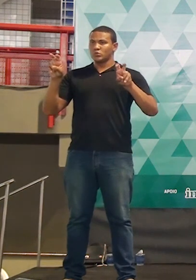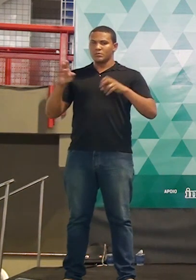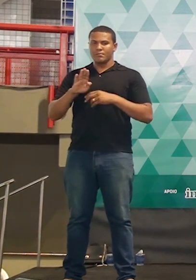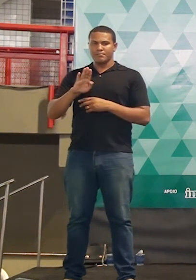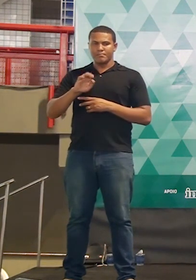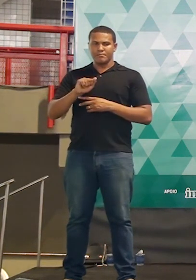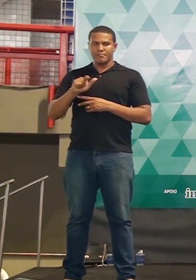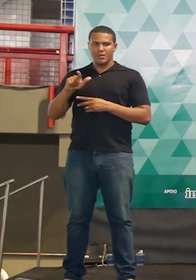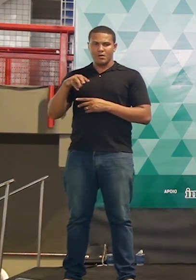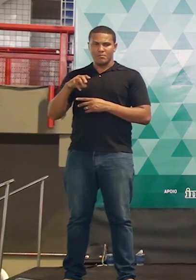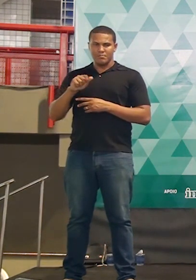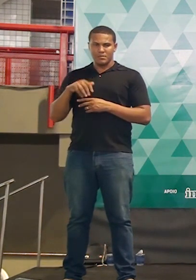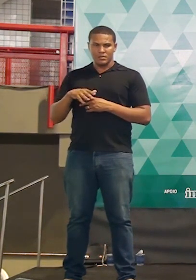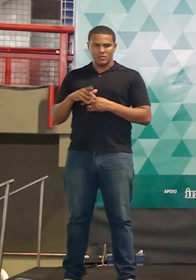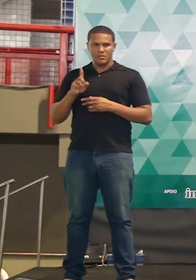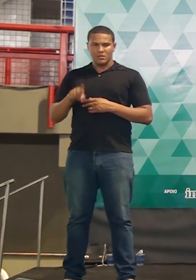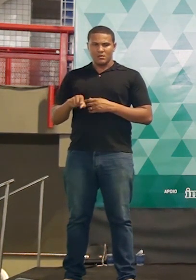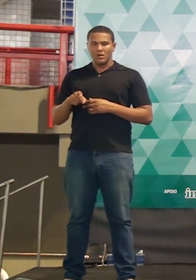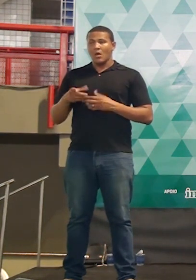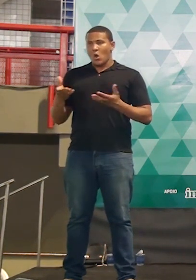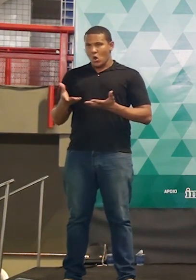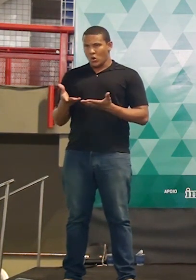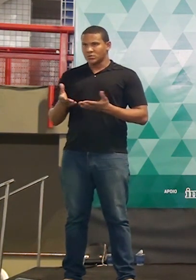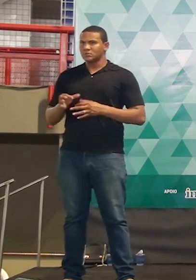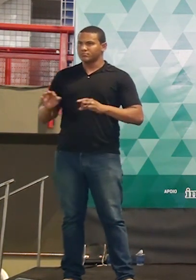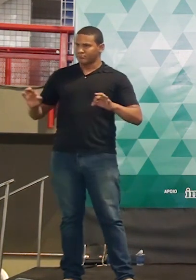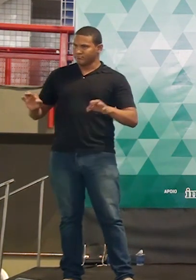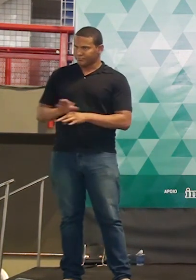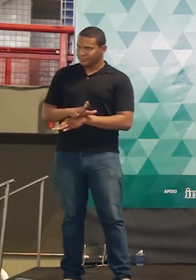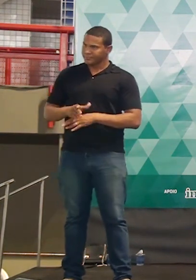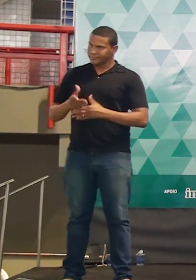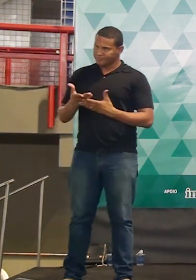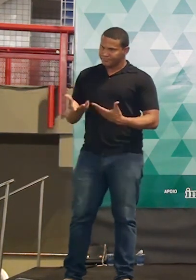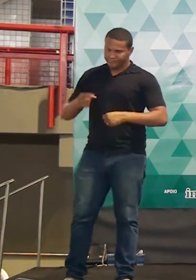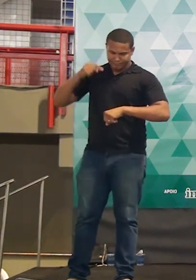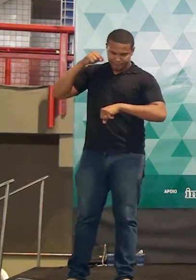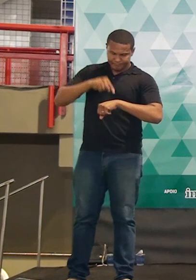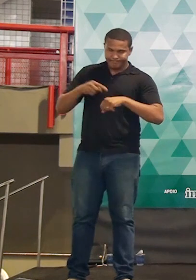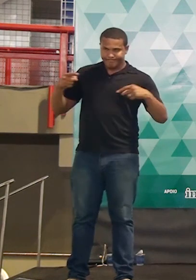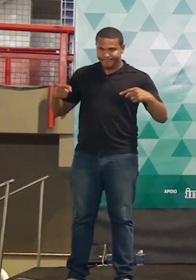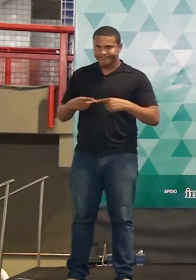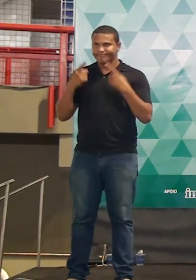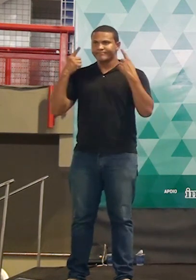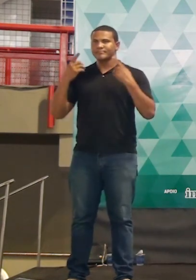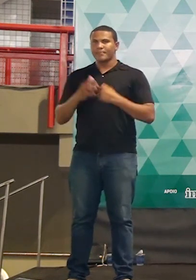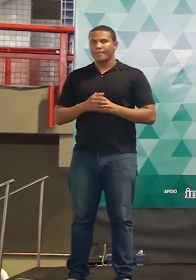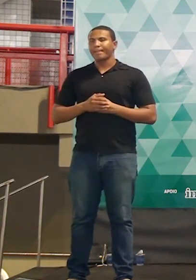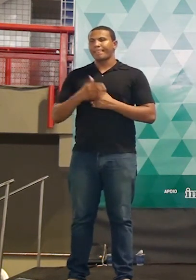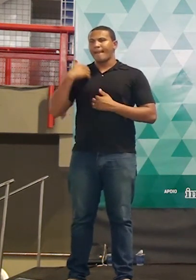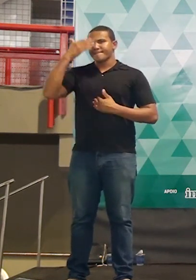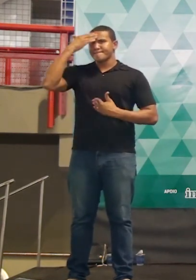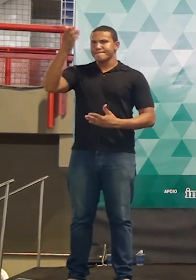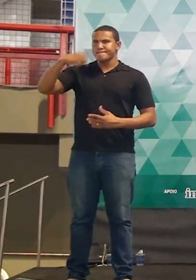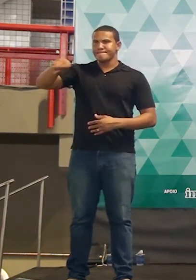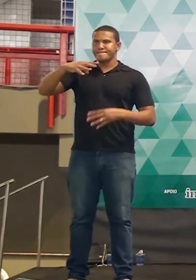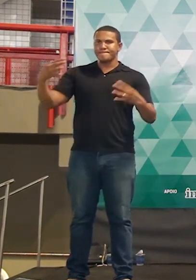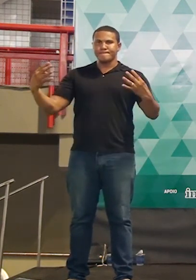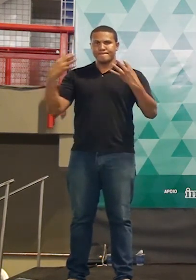Bauman, certo? Então, por hoje a gente fica bem na hora, certo? Agradeço a atenção de